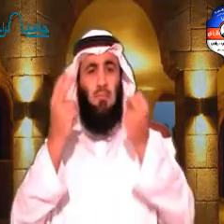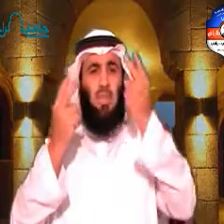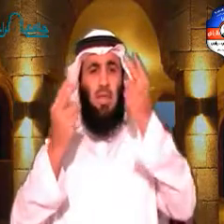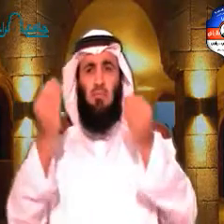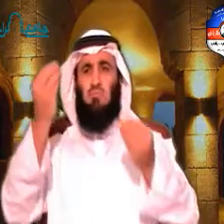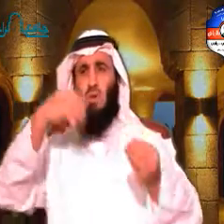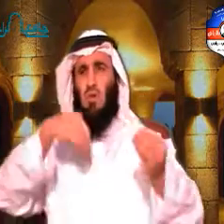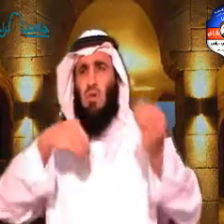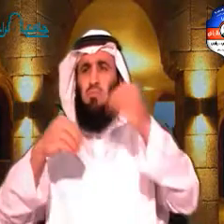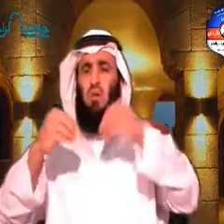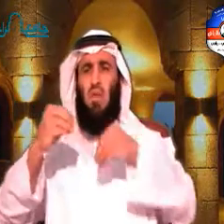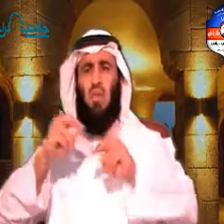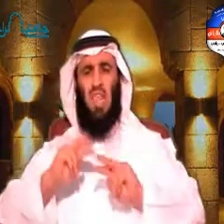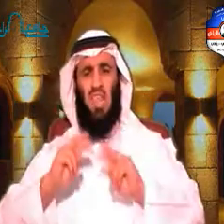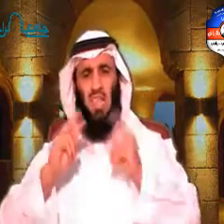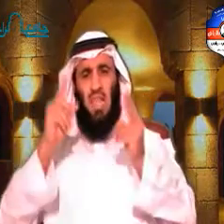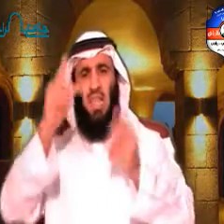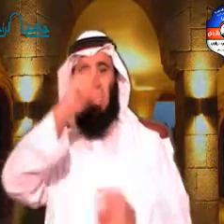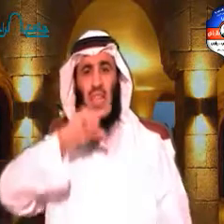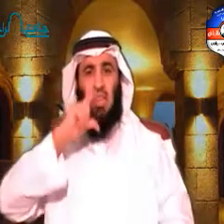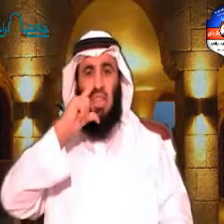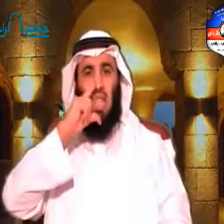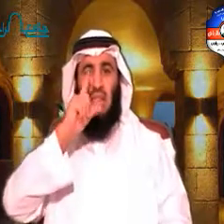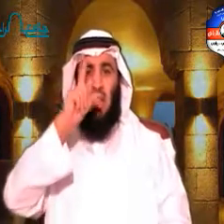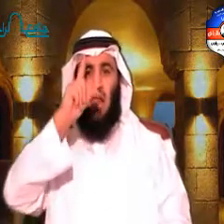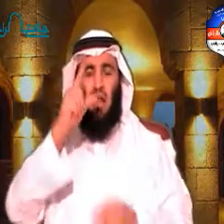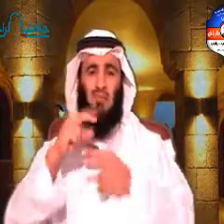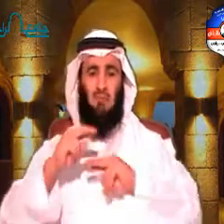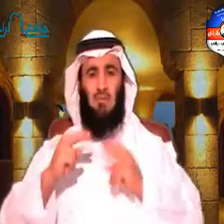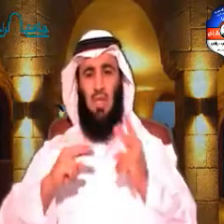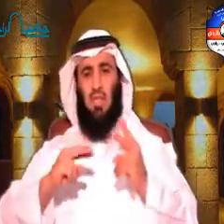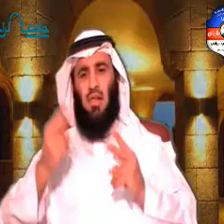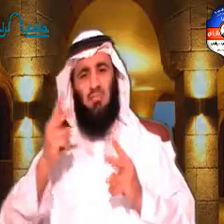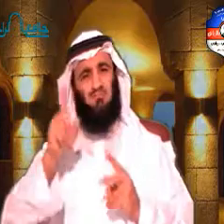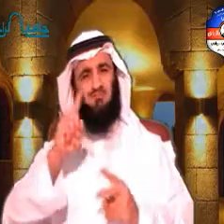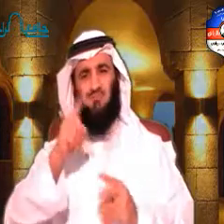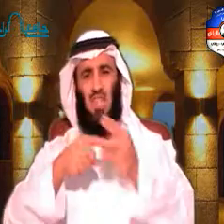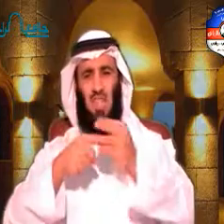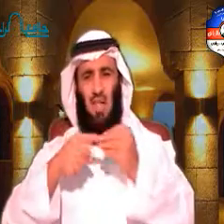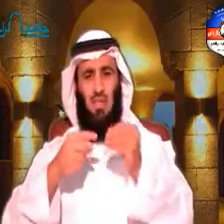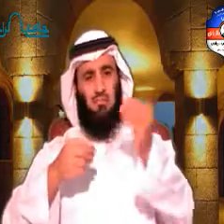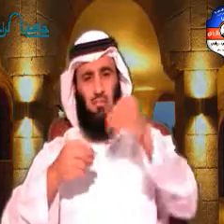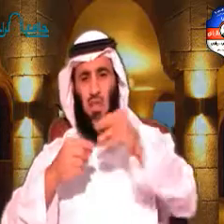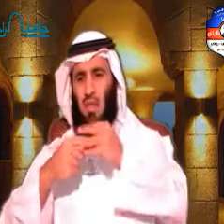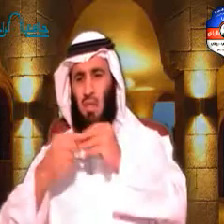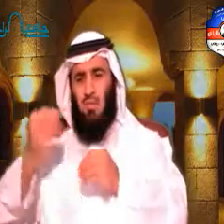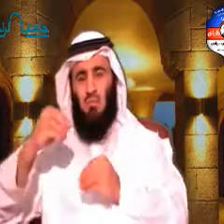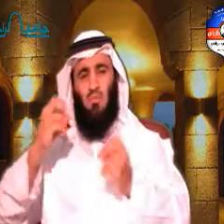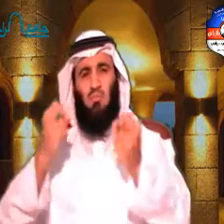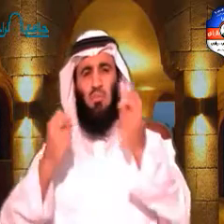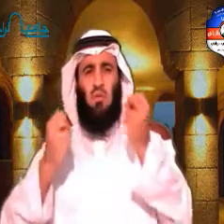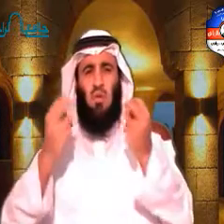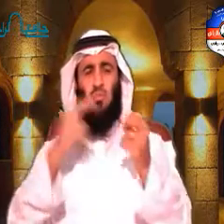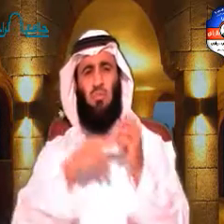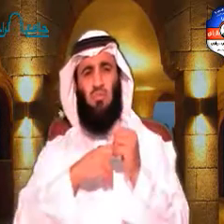إلى التحريف والتبديع في دين الله عن طريق البدع التي روجوها واستحسنوها على